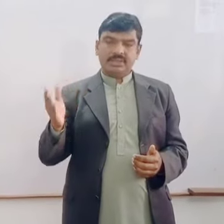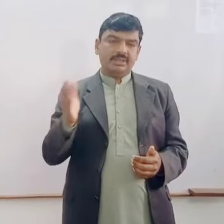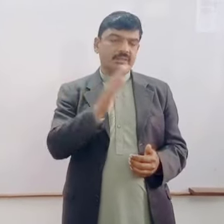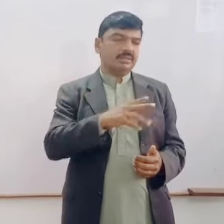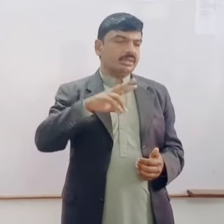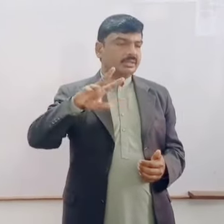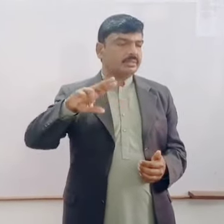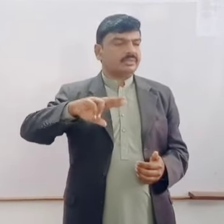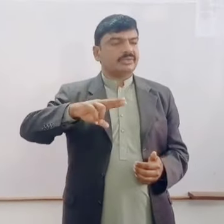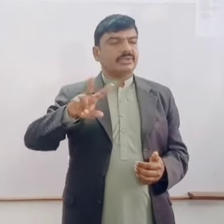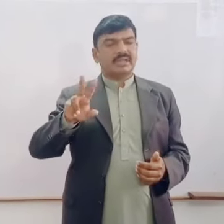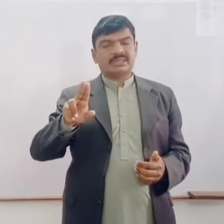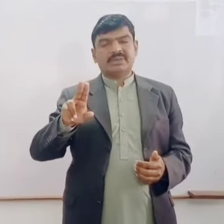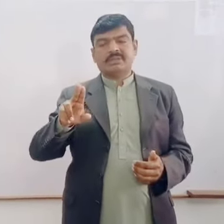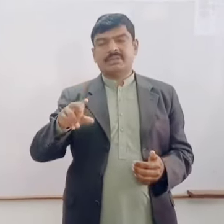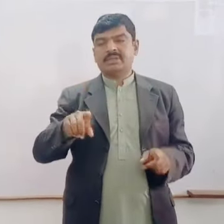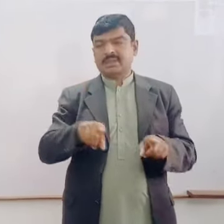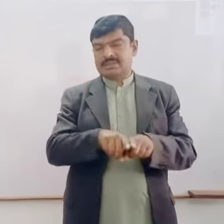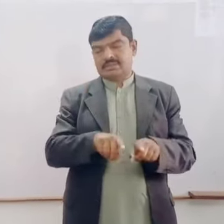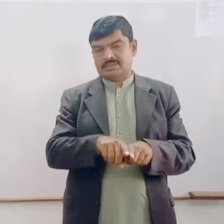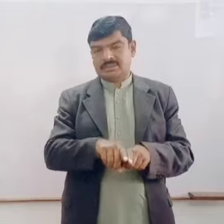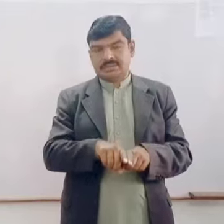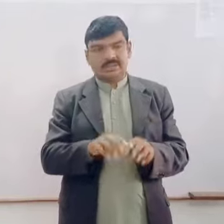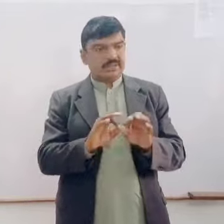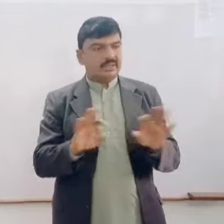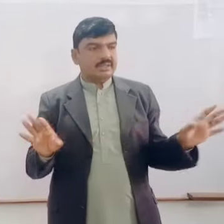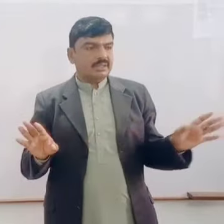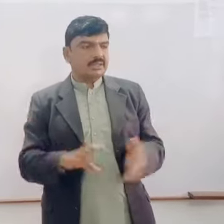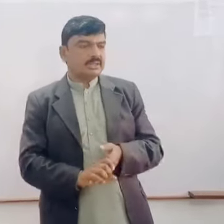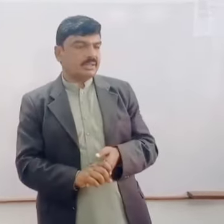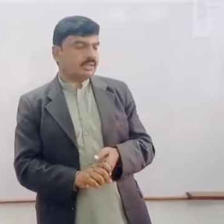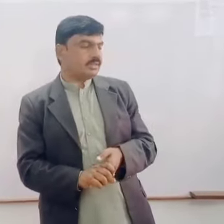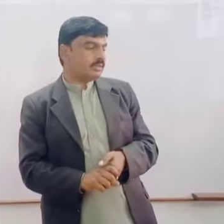इधर उधर वो ऐसे बराबर भी करता है। ये थे हमारे